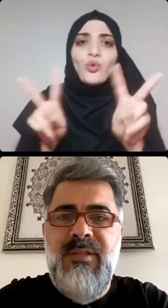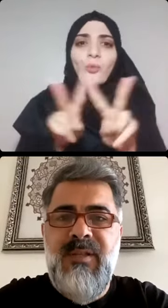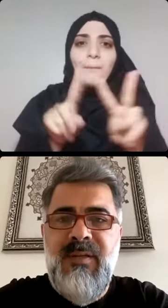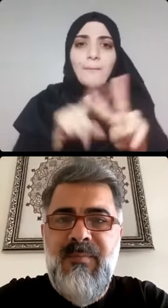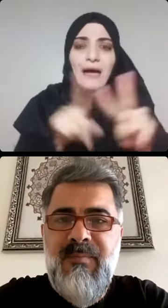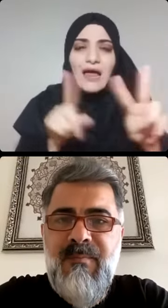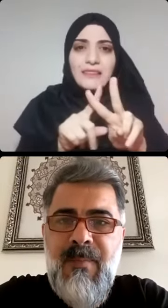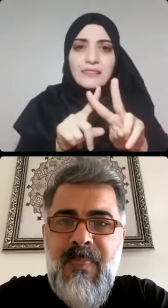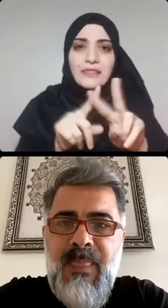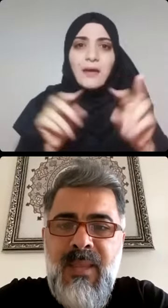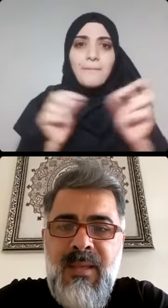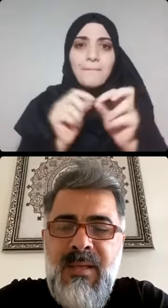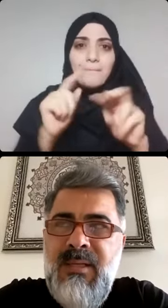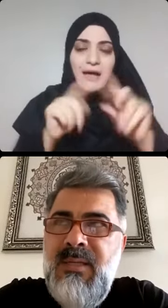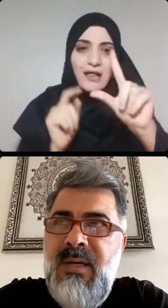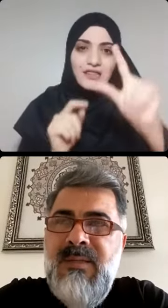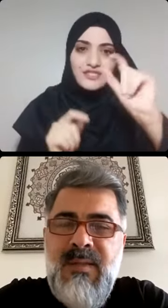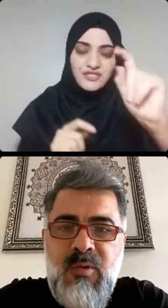1977